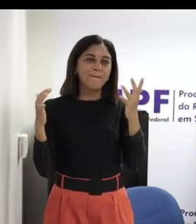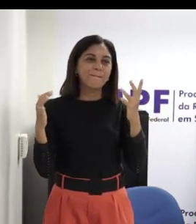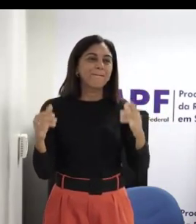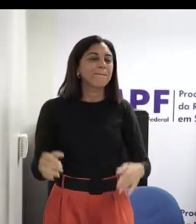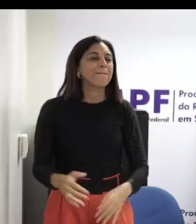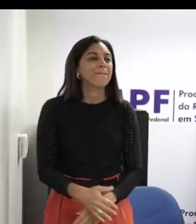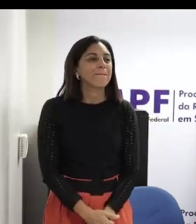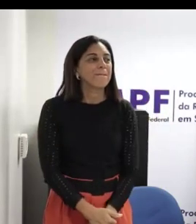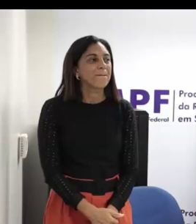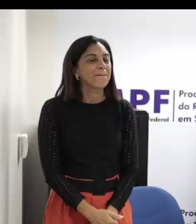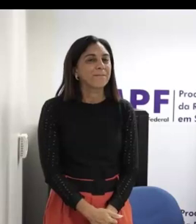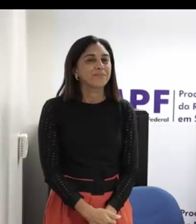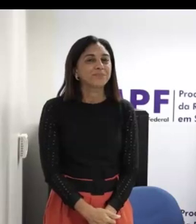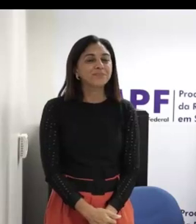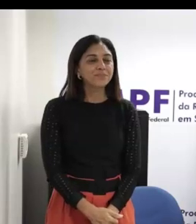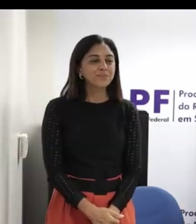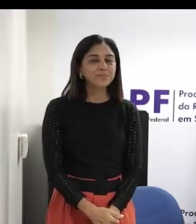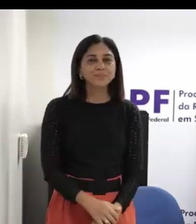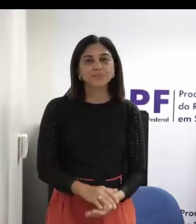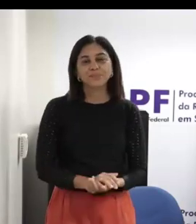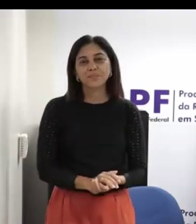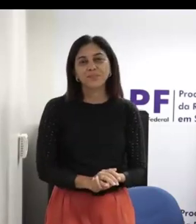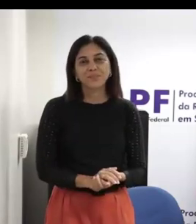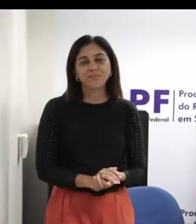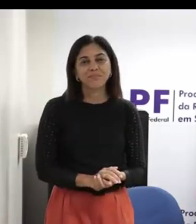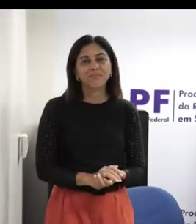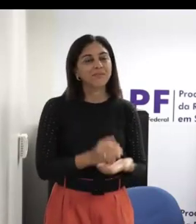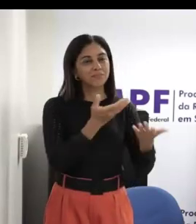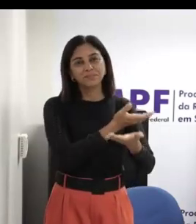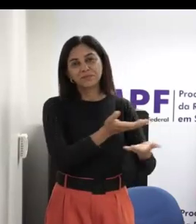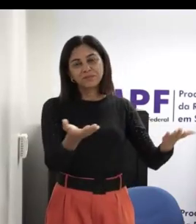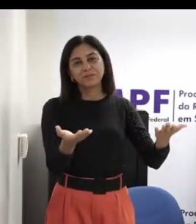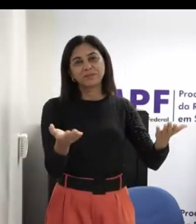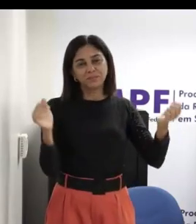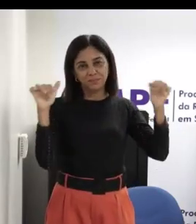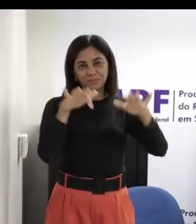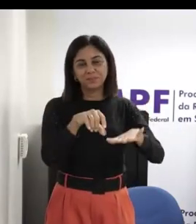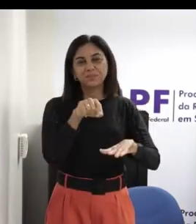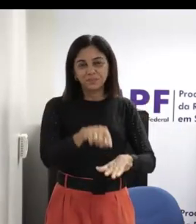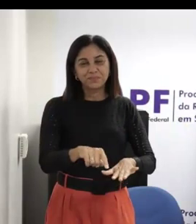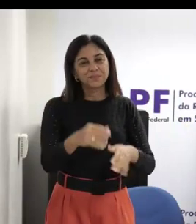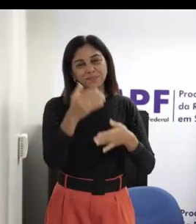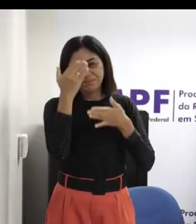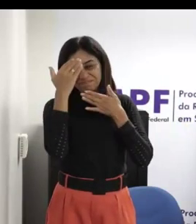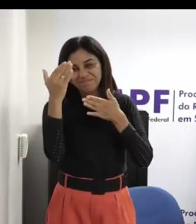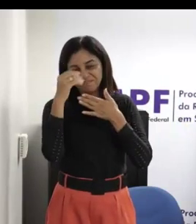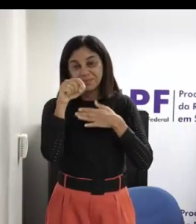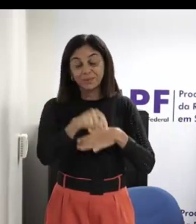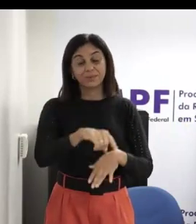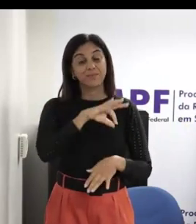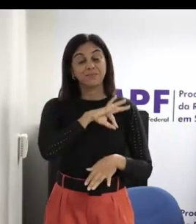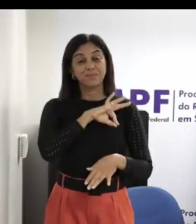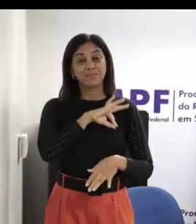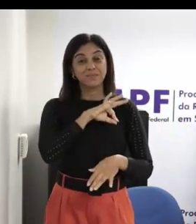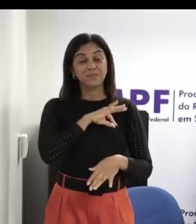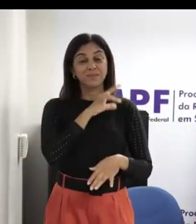CL só parabenizar aí a todos né pelo evento agradecer a Dr Gilberto pelo convite a gente como Polícia Federal representando